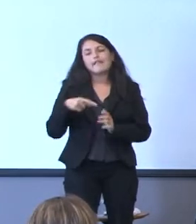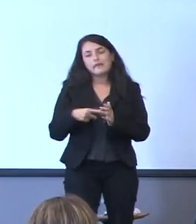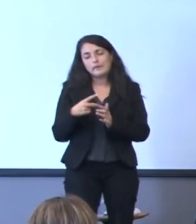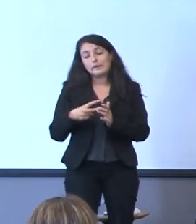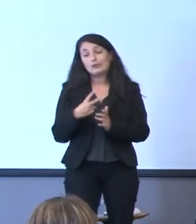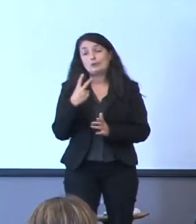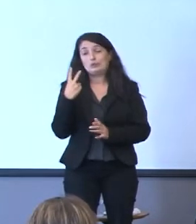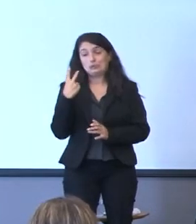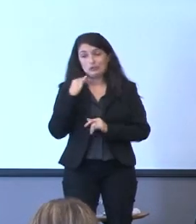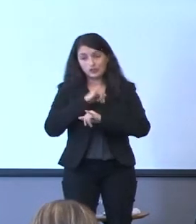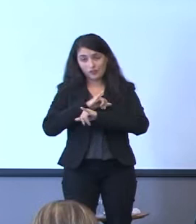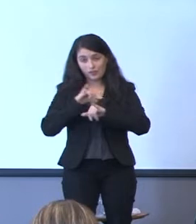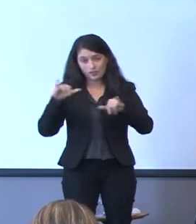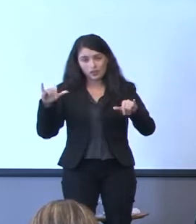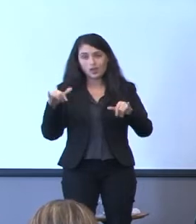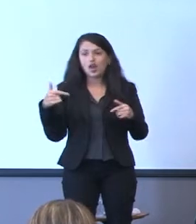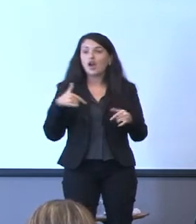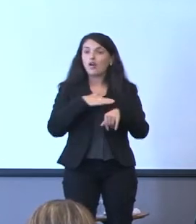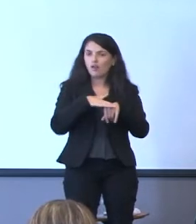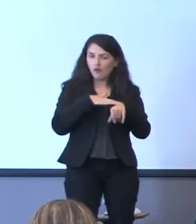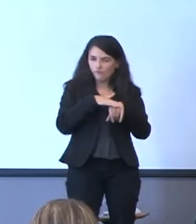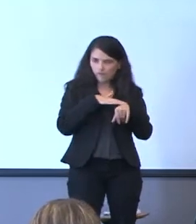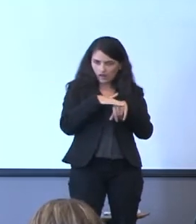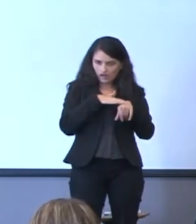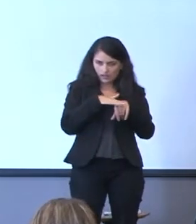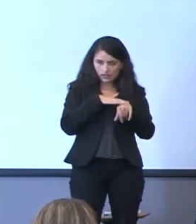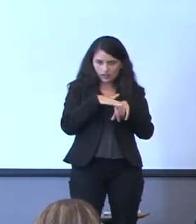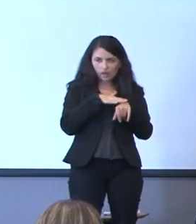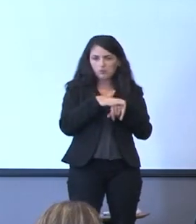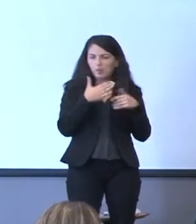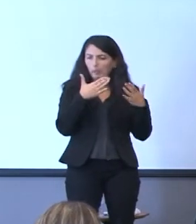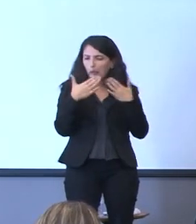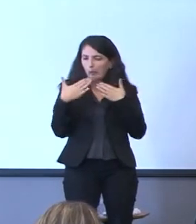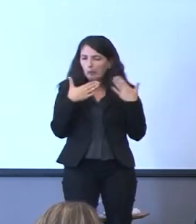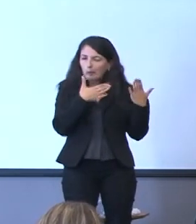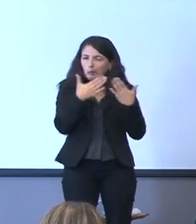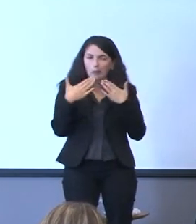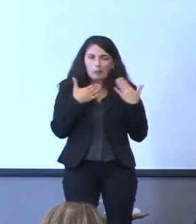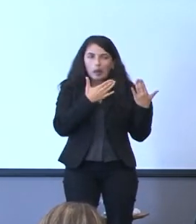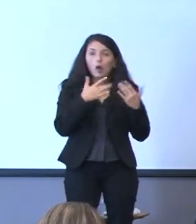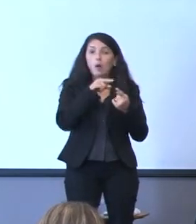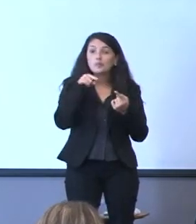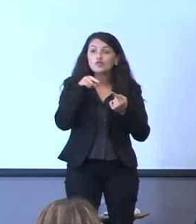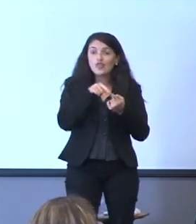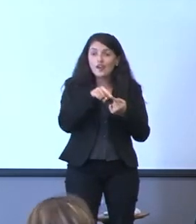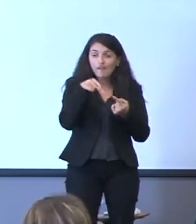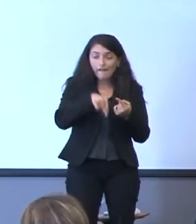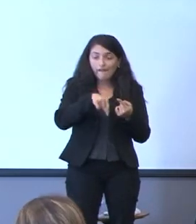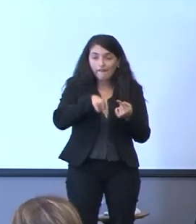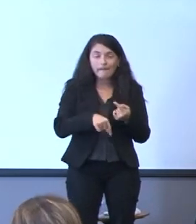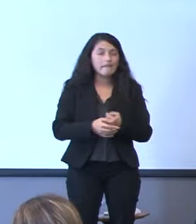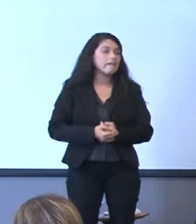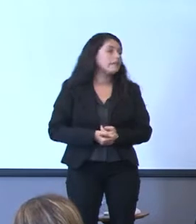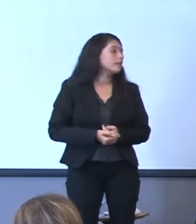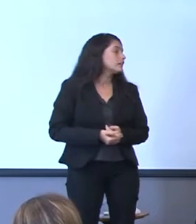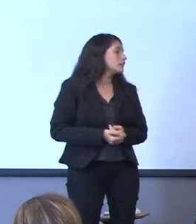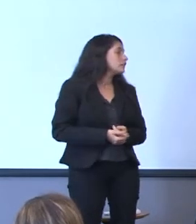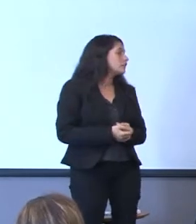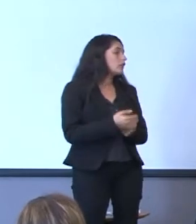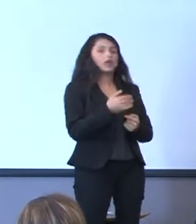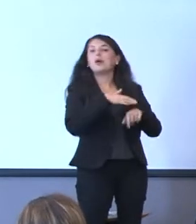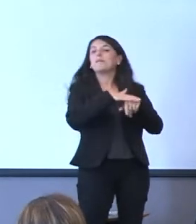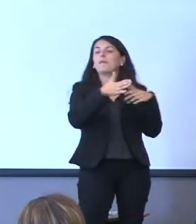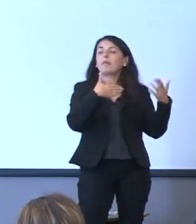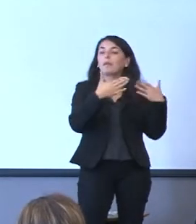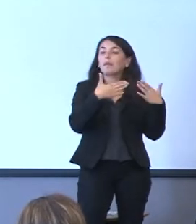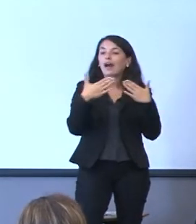reitero, essa conversa, eu acho que o objetivo desse momento é que essa conversa